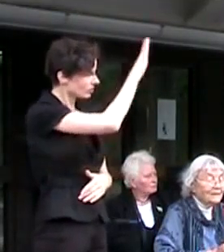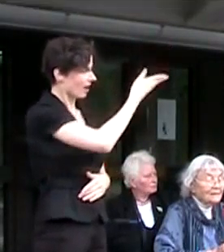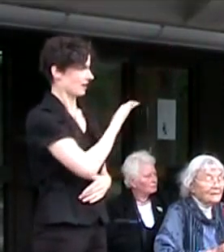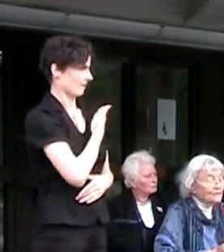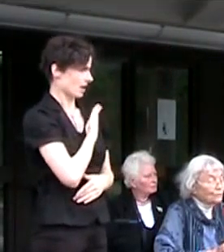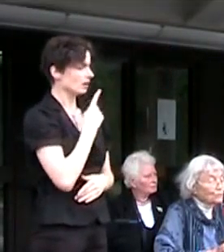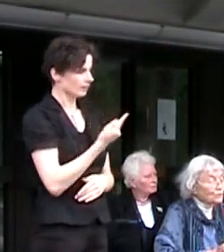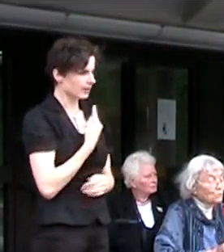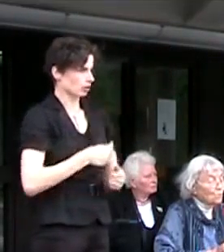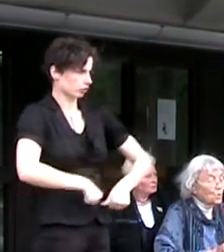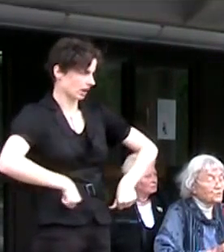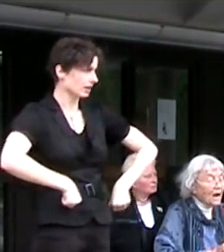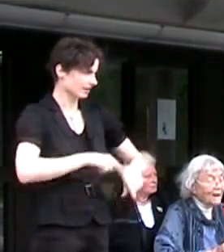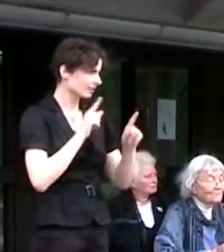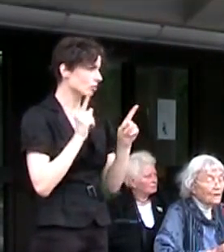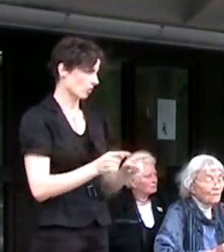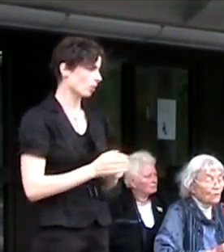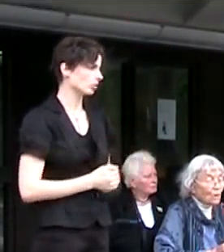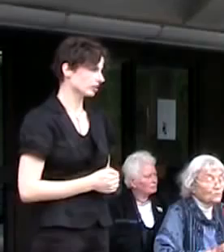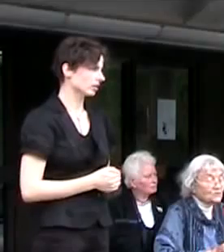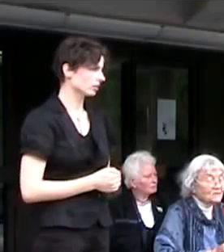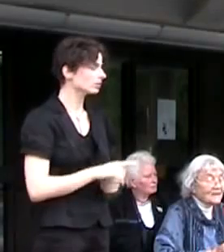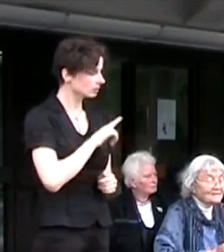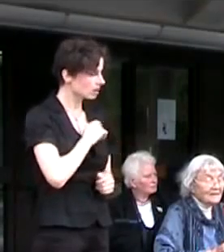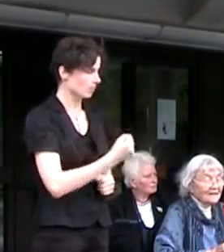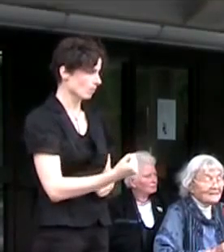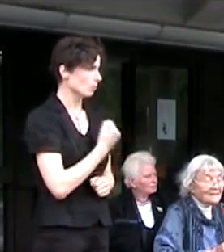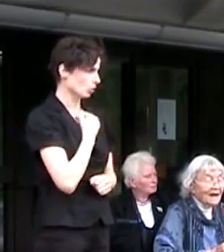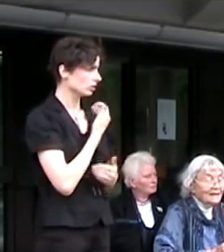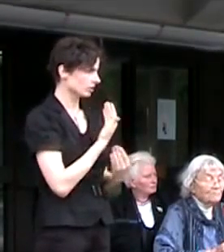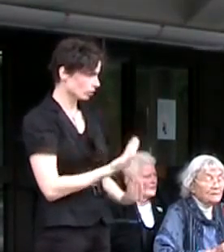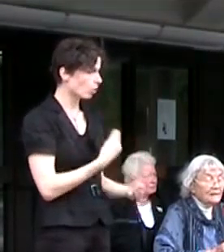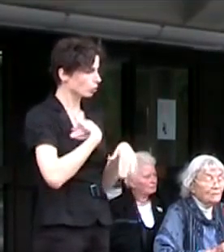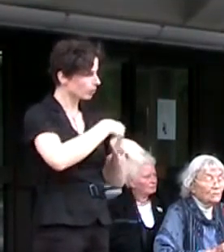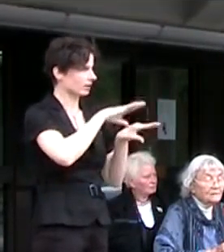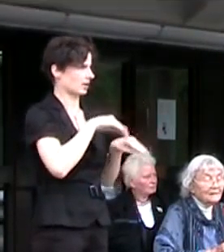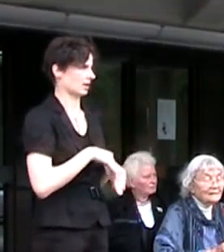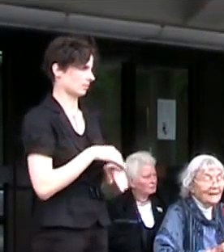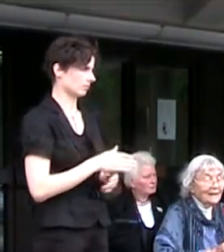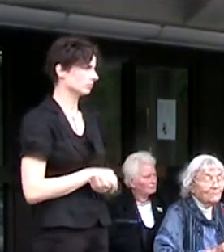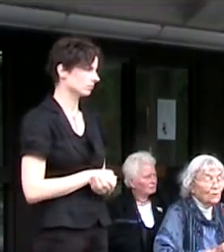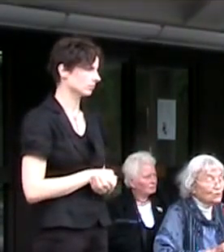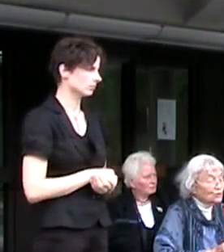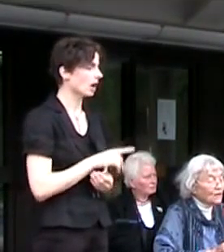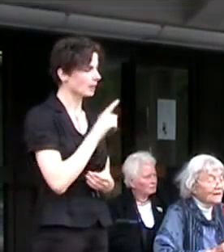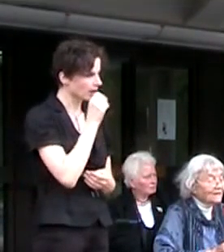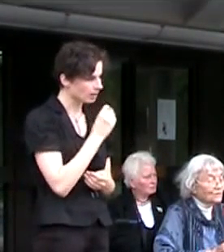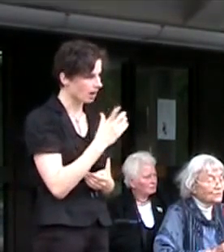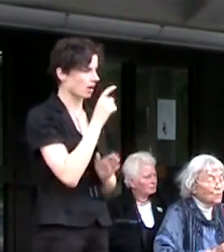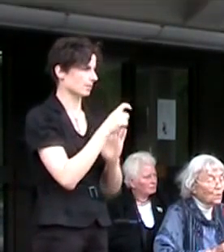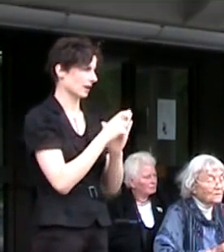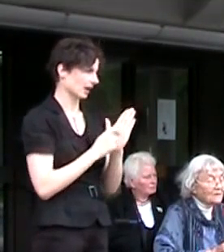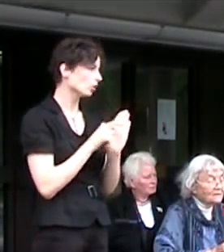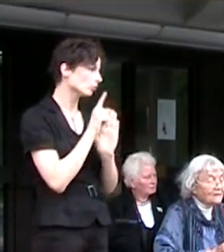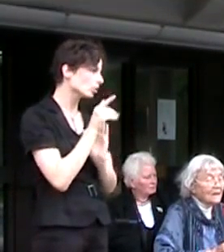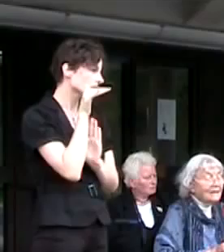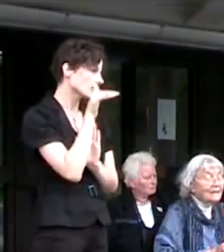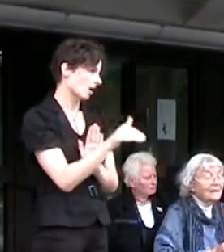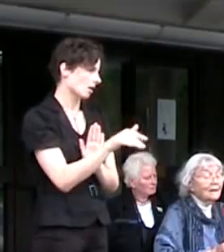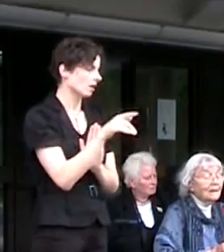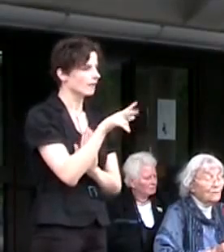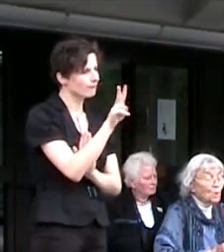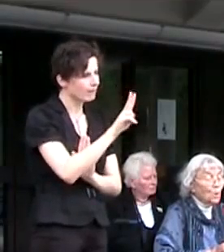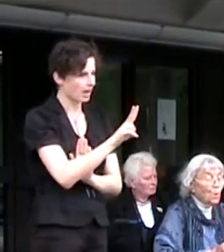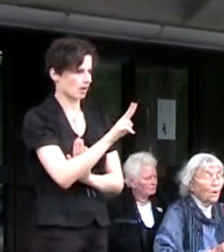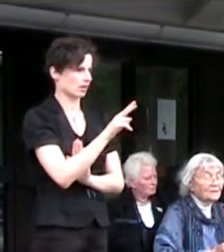ansehen. Ich würde den Mut haben, vorausgesetzt, dass alle Bedingungen gegeben und Schranken gezogen sind,